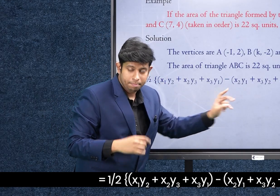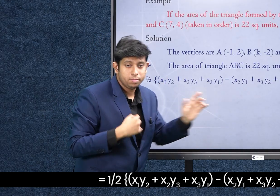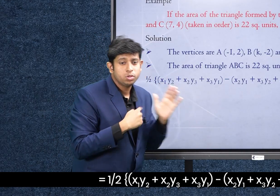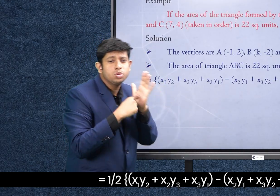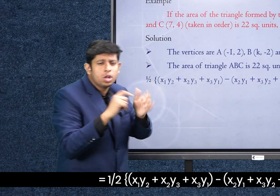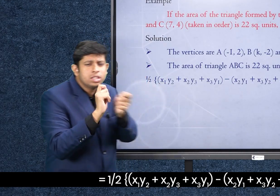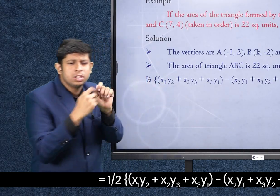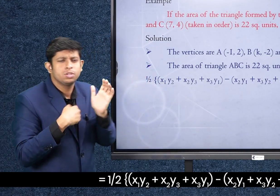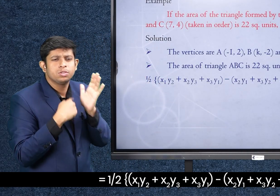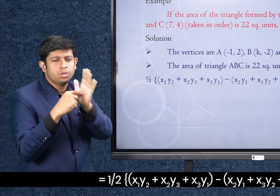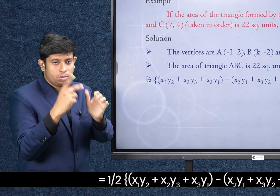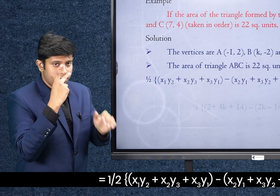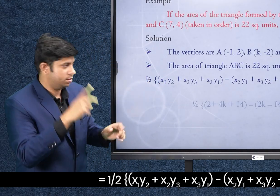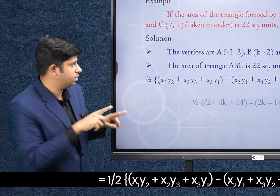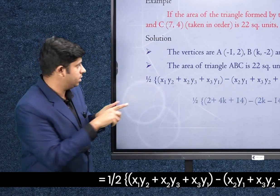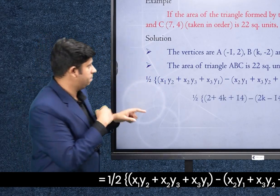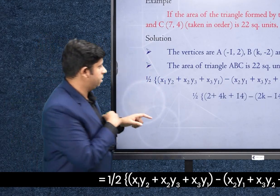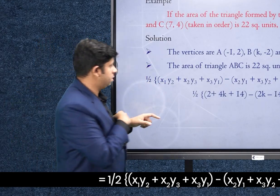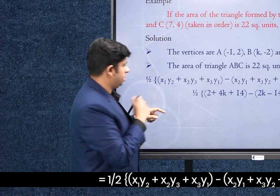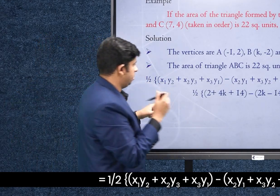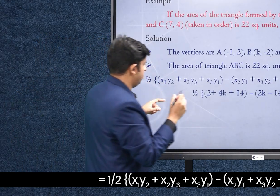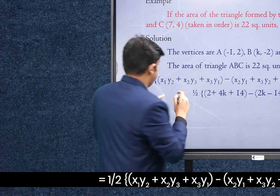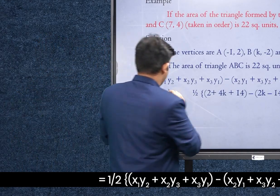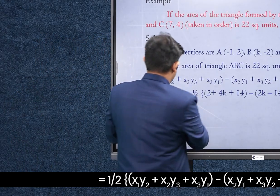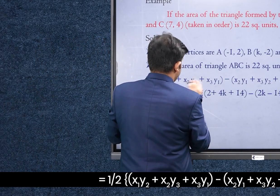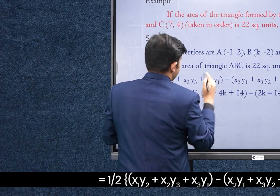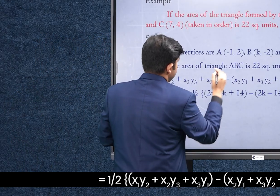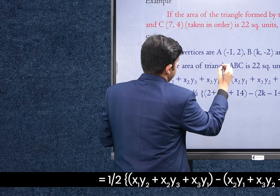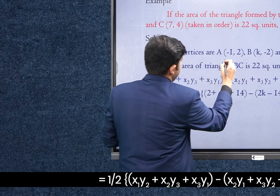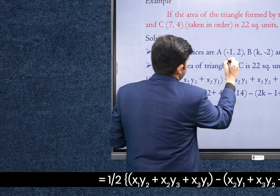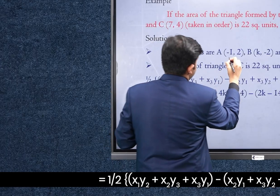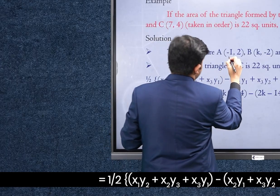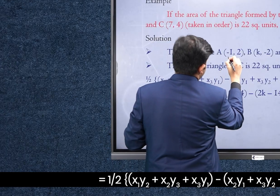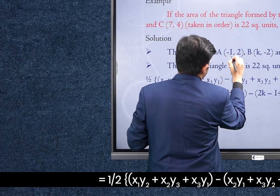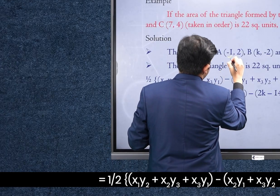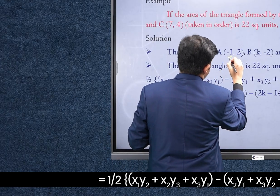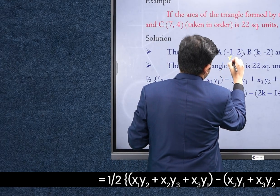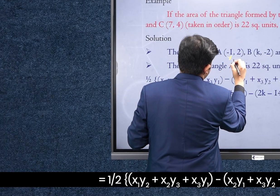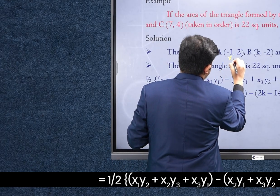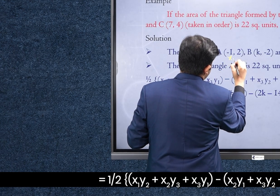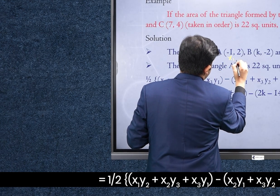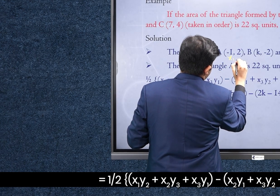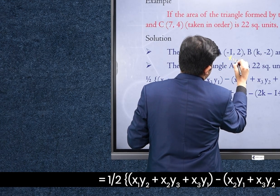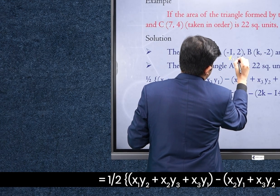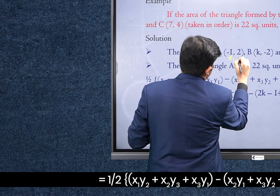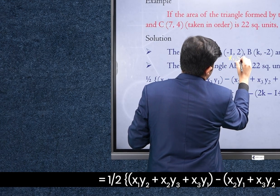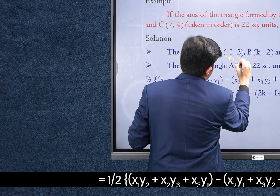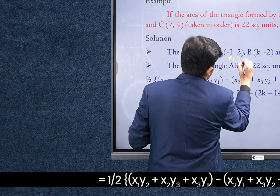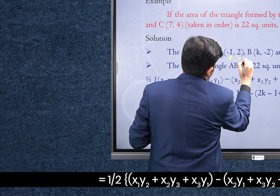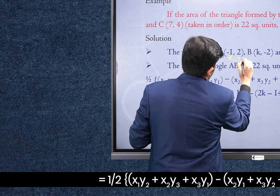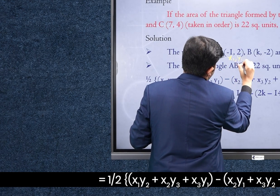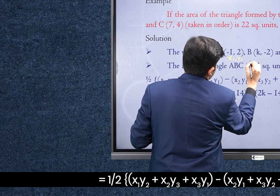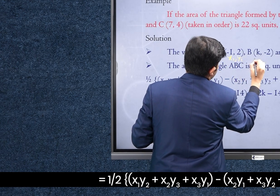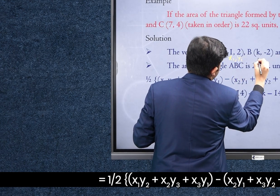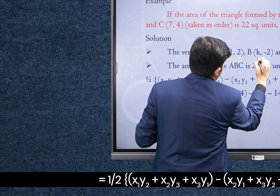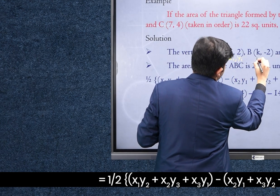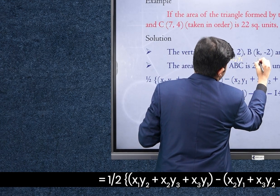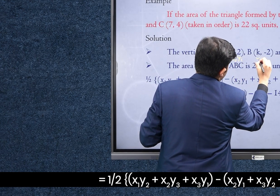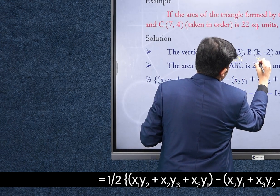x3 y1 माइनस x2 y1 प्लस x3 y2 प्लस x1 y3 कर्ली ब्रैकेट क्लोज इज